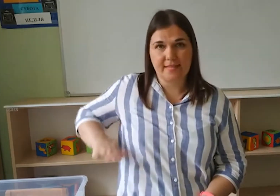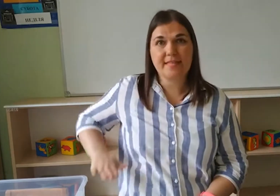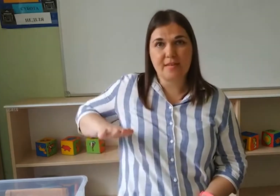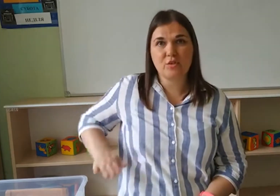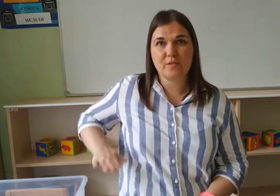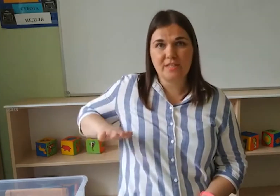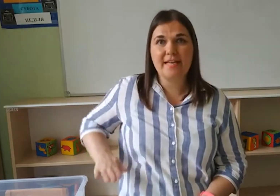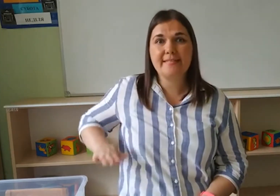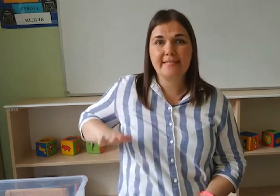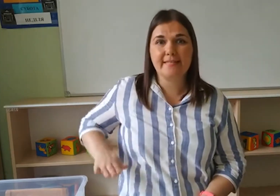також означає